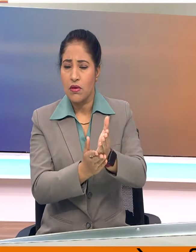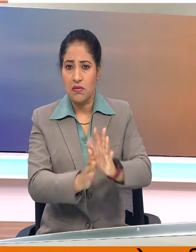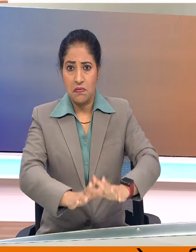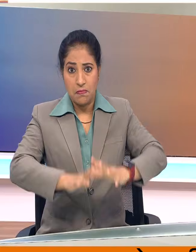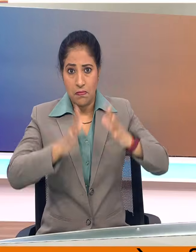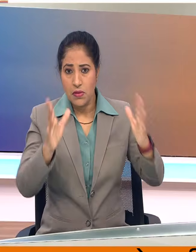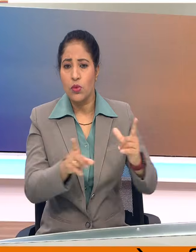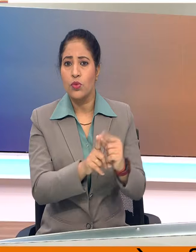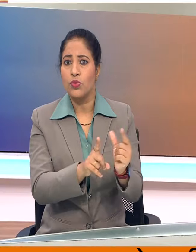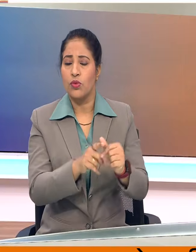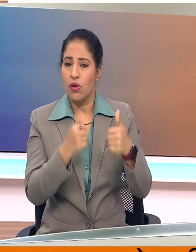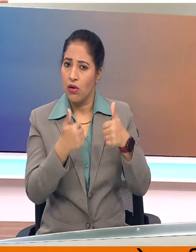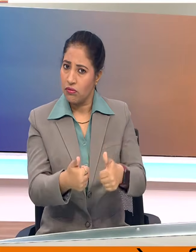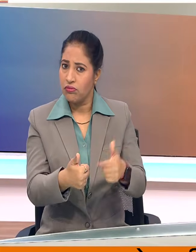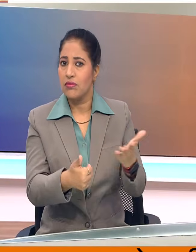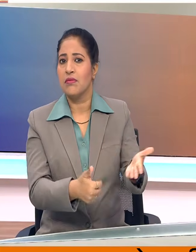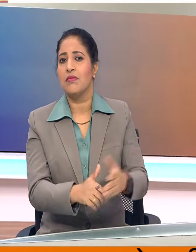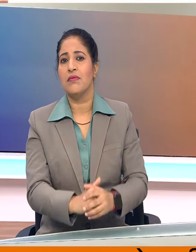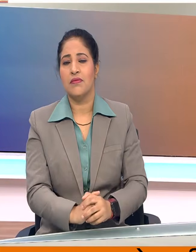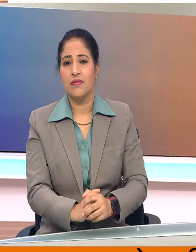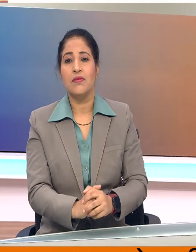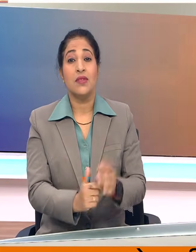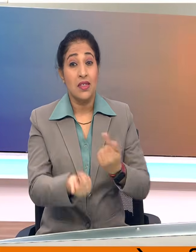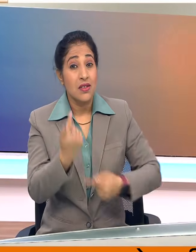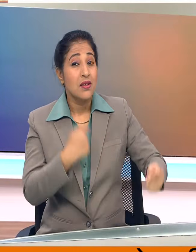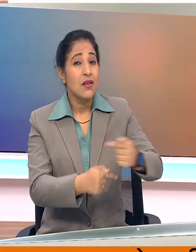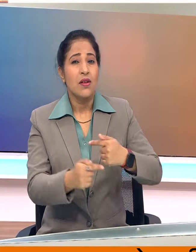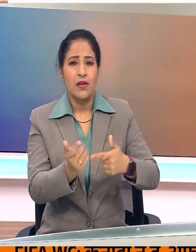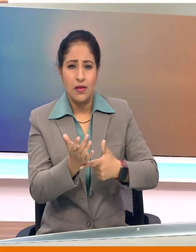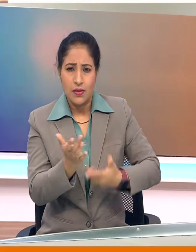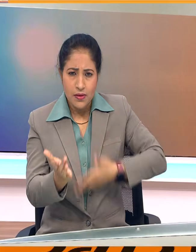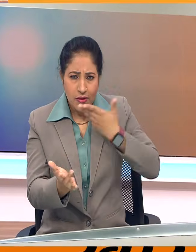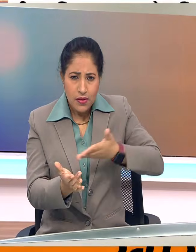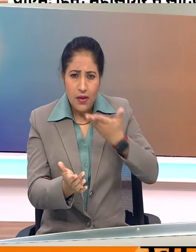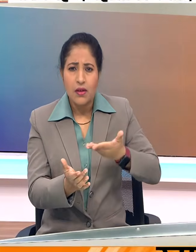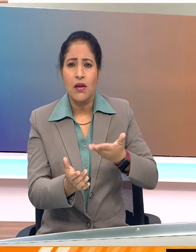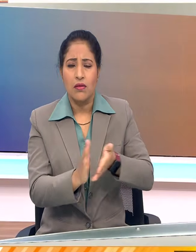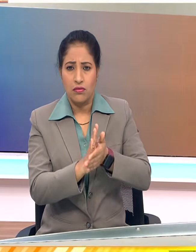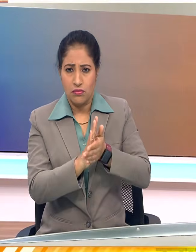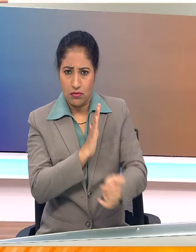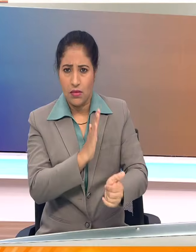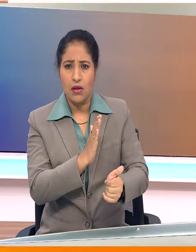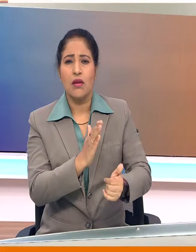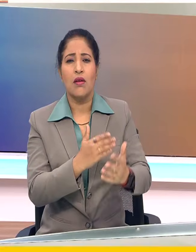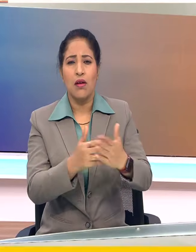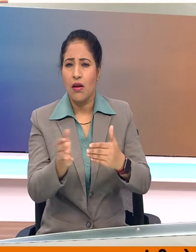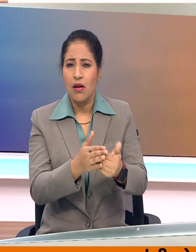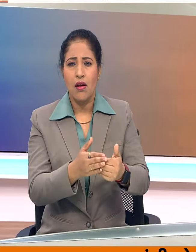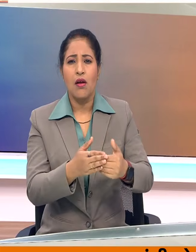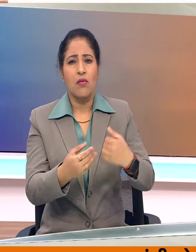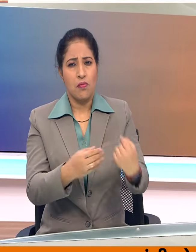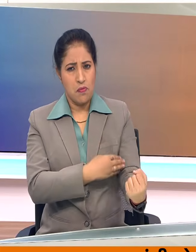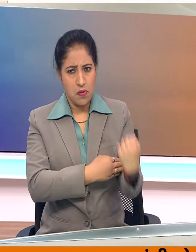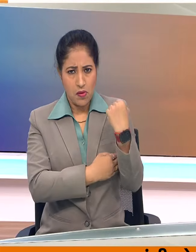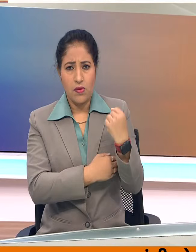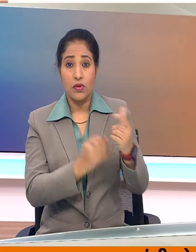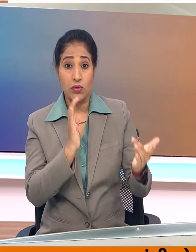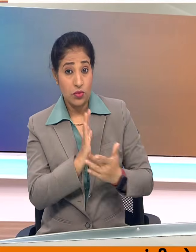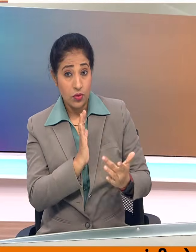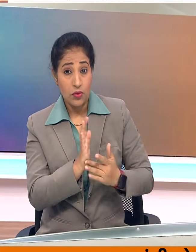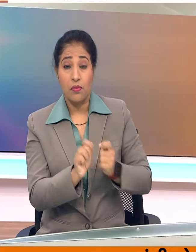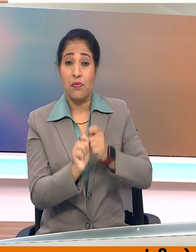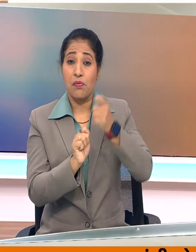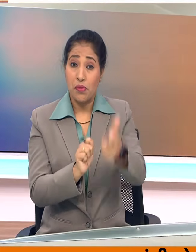में बड़ा कदम माना जा रहा है। इसमें राजनयिक प्रशिक्षण और क्षमता निर्माण,